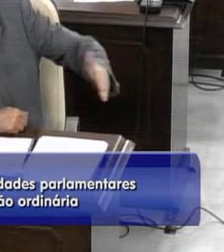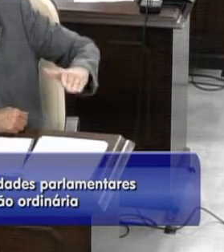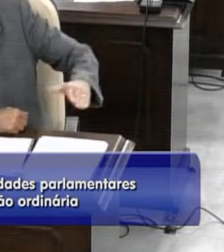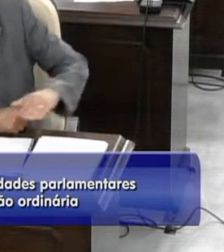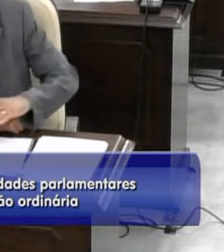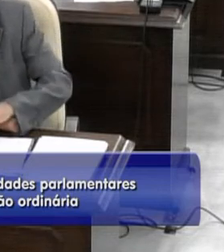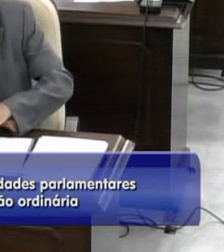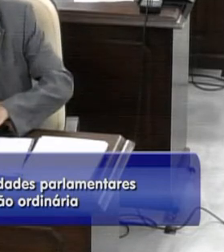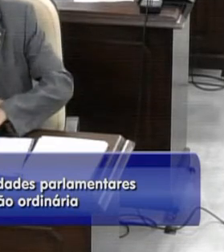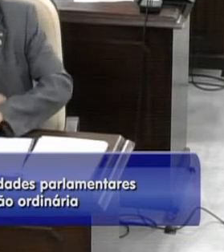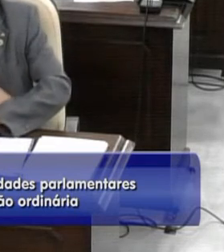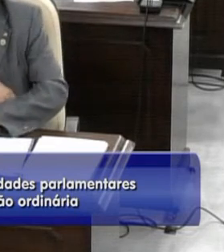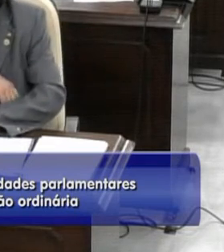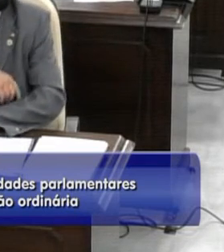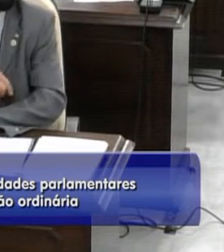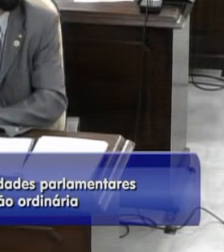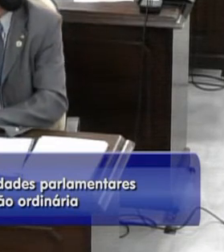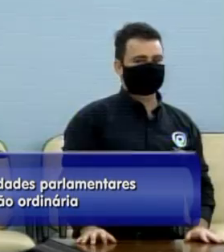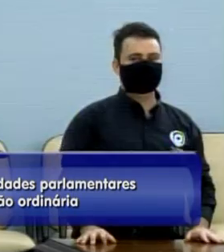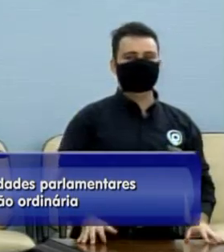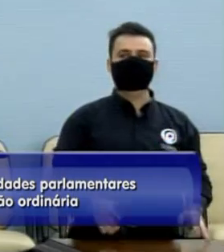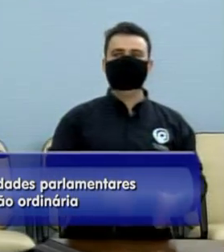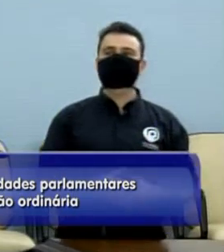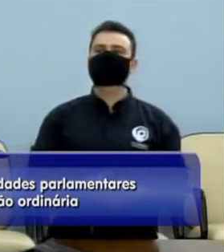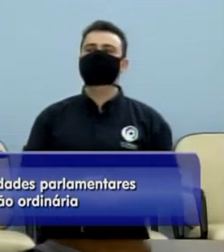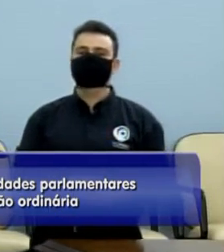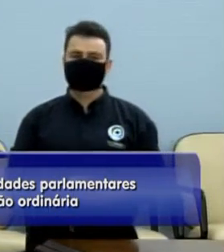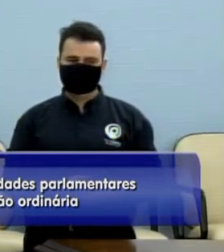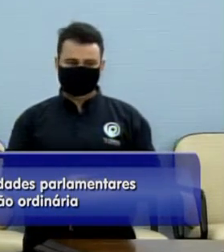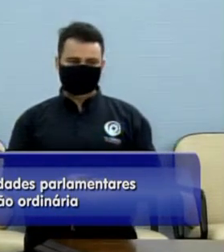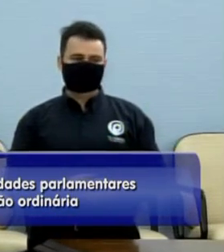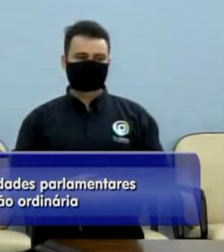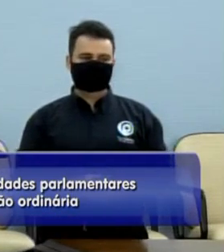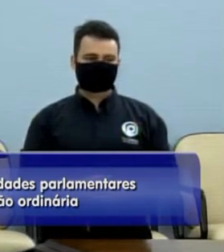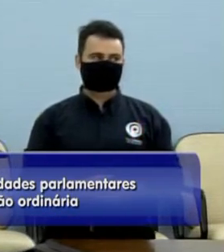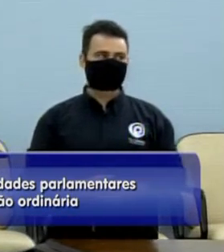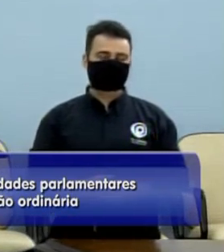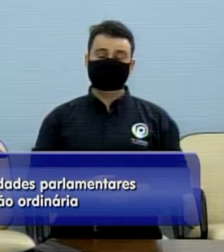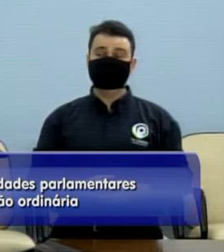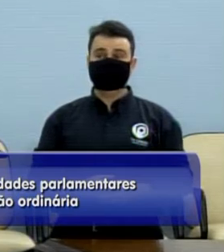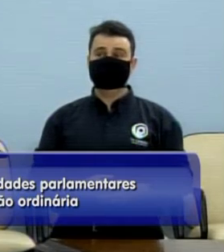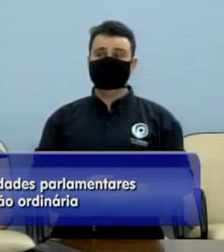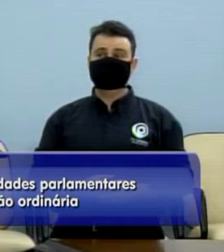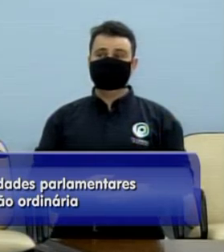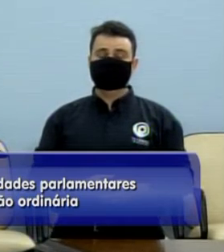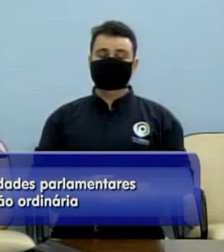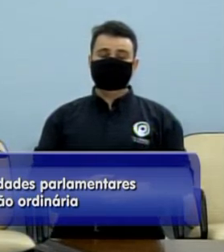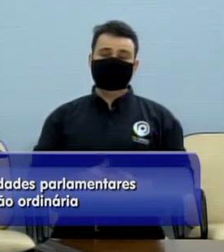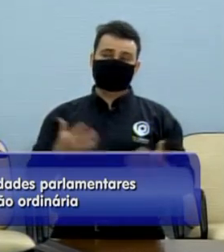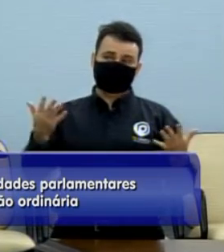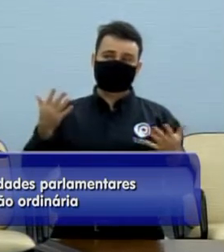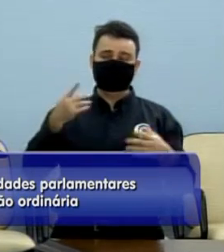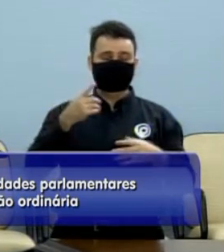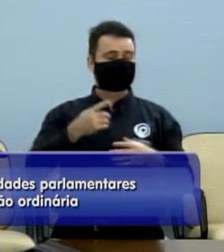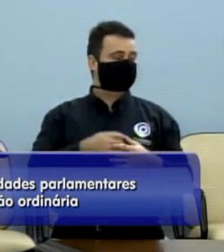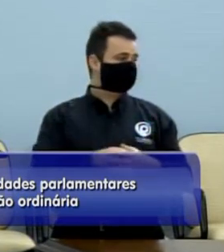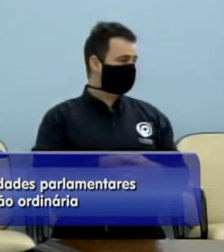fazer algo definitivo ali no local. Tá certo. Obrigado, viu, coronel? Então, assim, a gente está explicando. Segundo